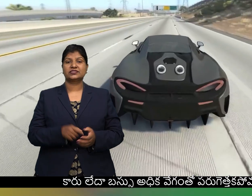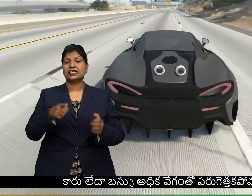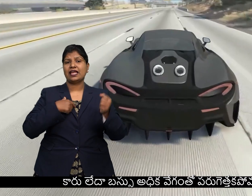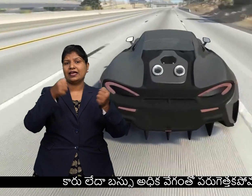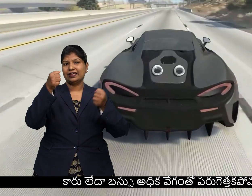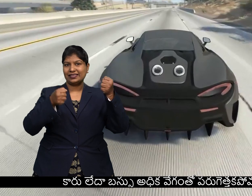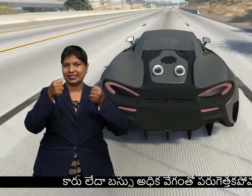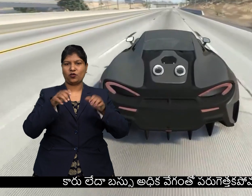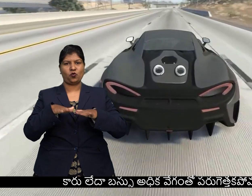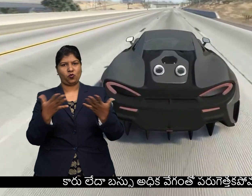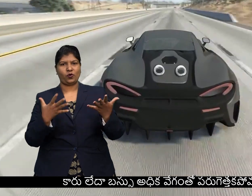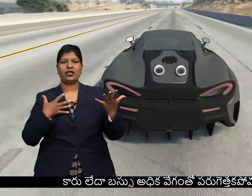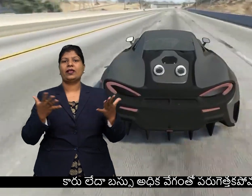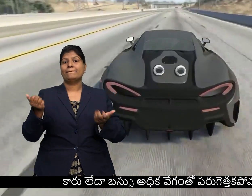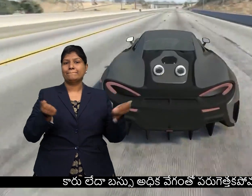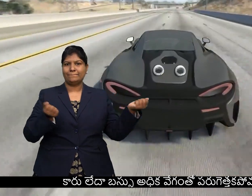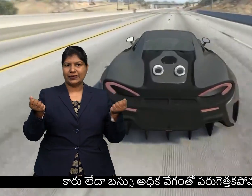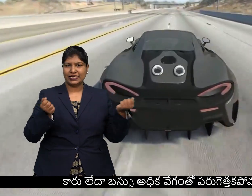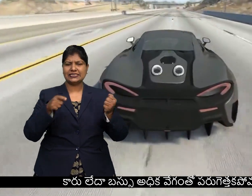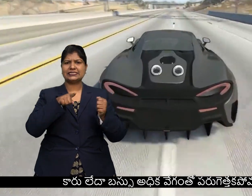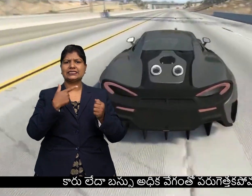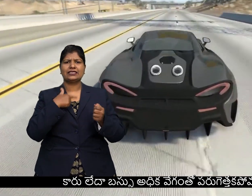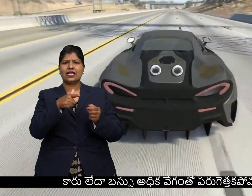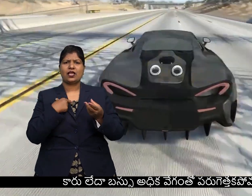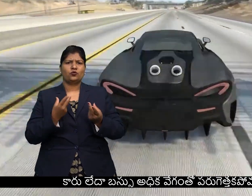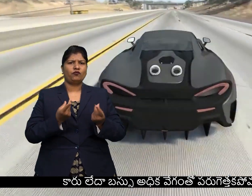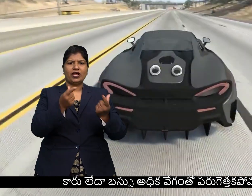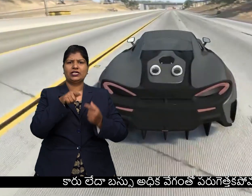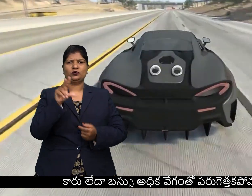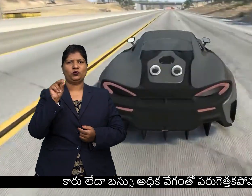కారు లేదా బస్సు అధిక వేగంతో పరిగెత్తకపోవచ్చు,